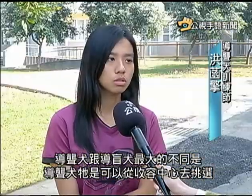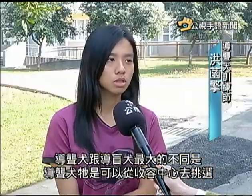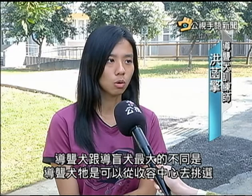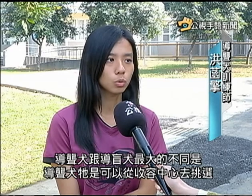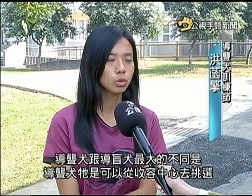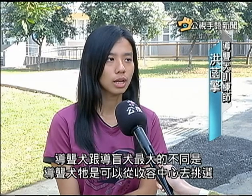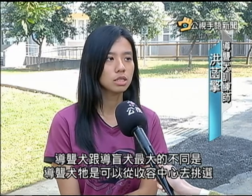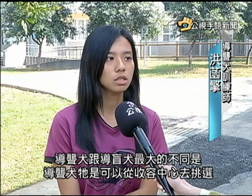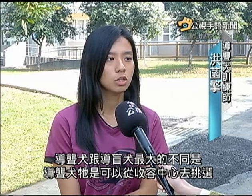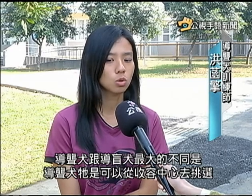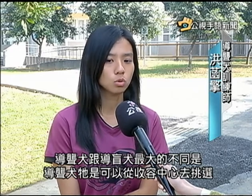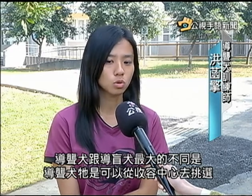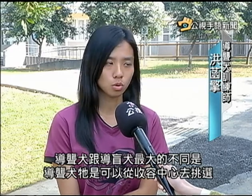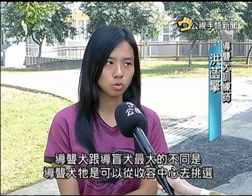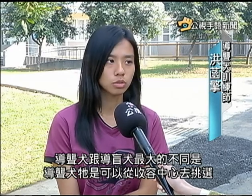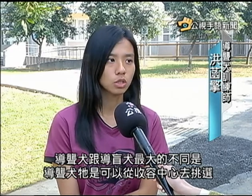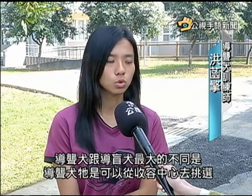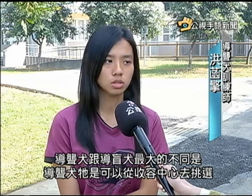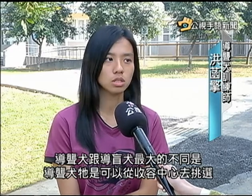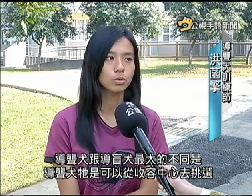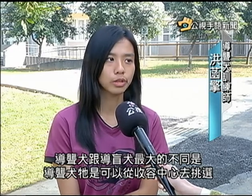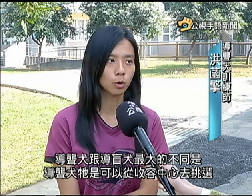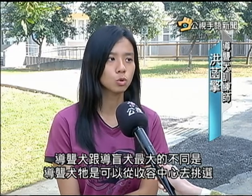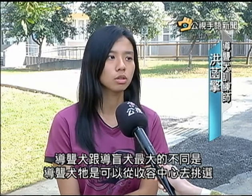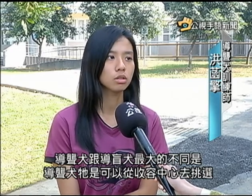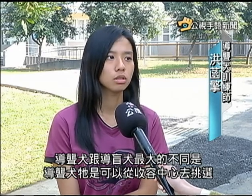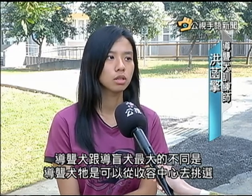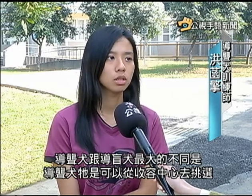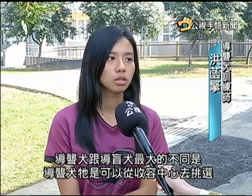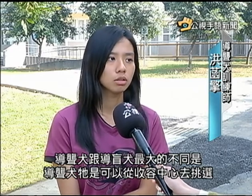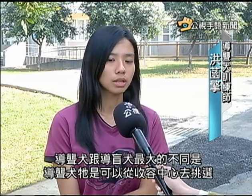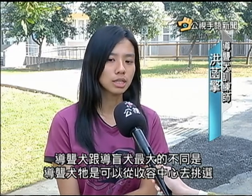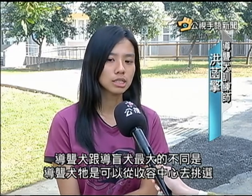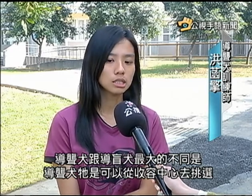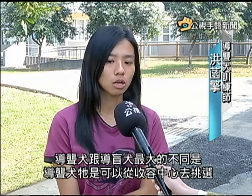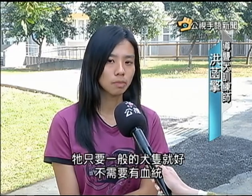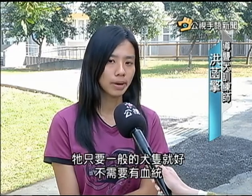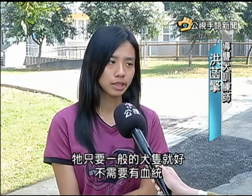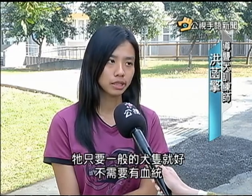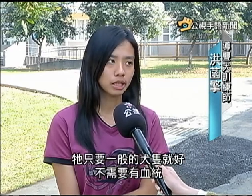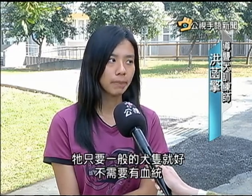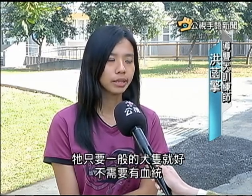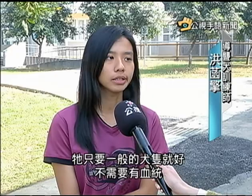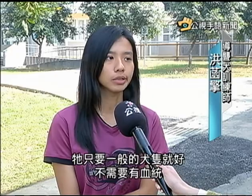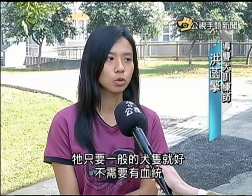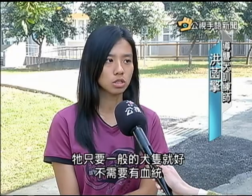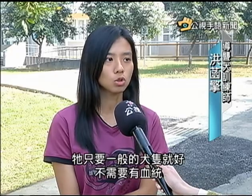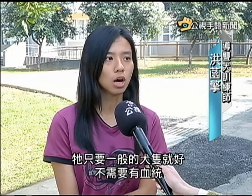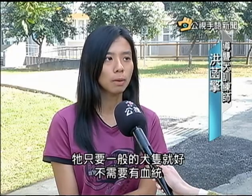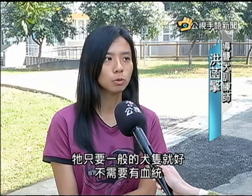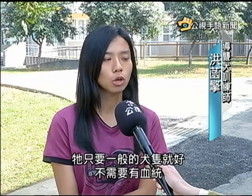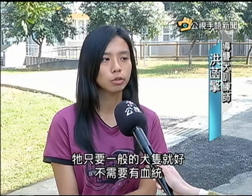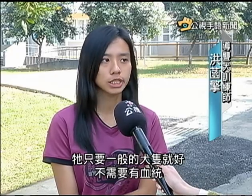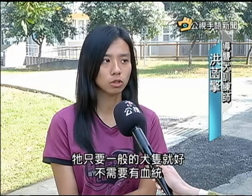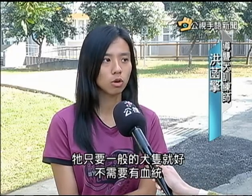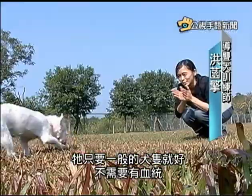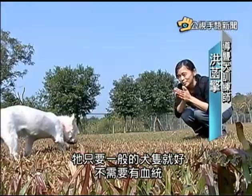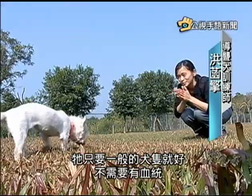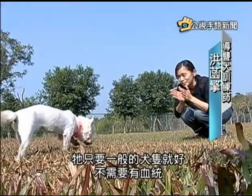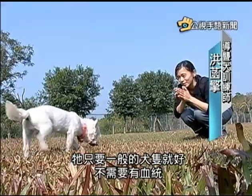导盲犬它是可以从受用中间的犬只去挑选。对，它其实只要一般的犬只就好，它不需要有协同。那